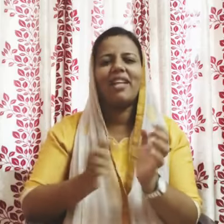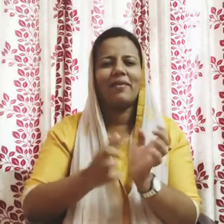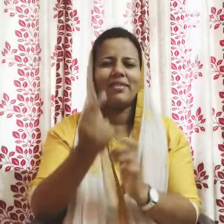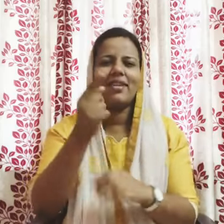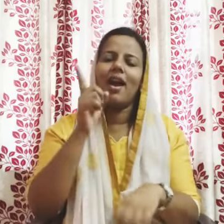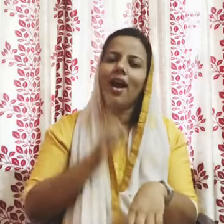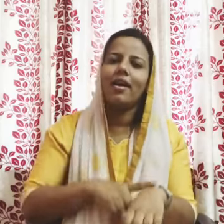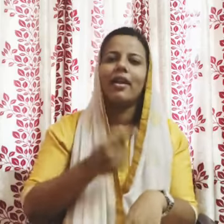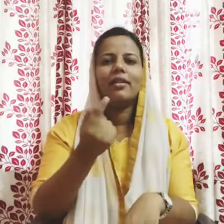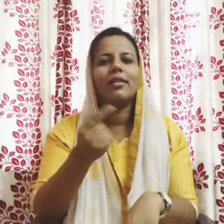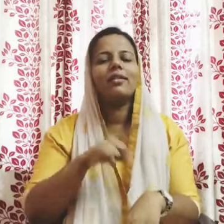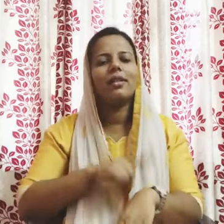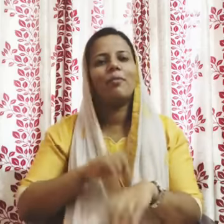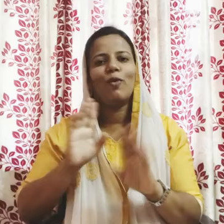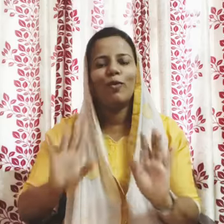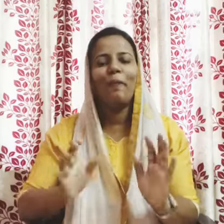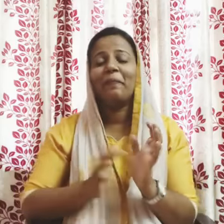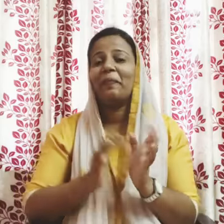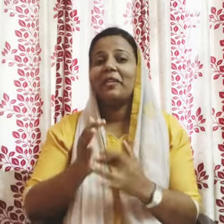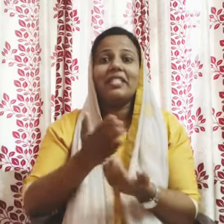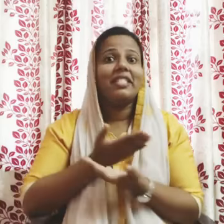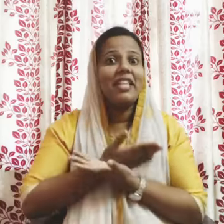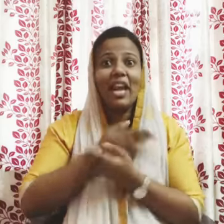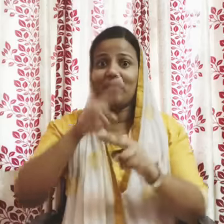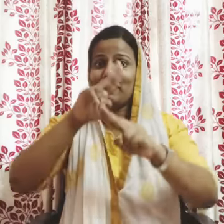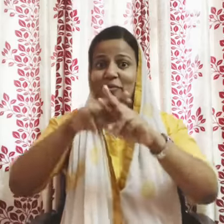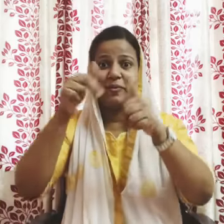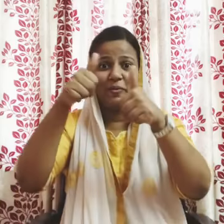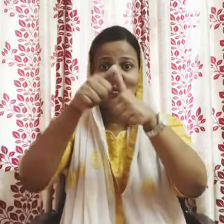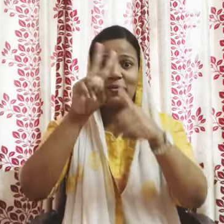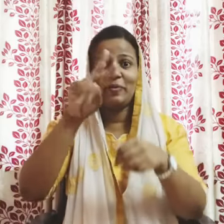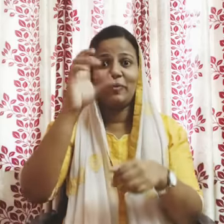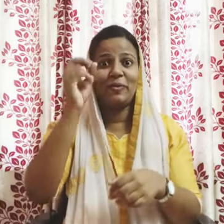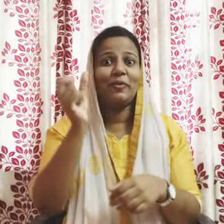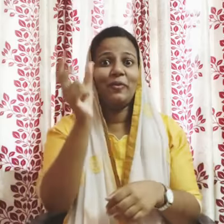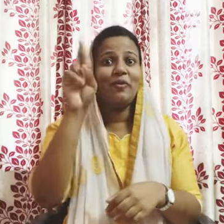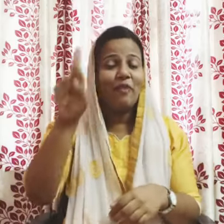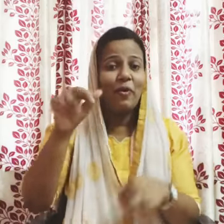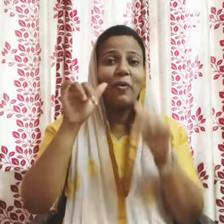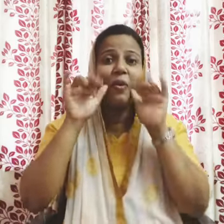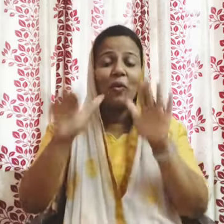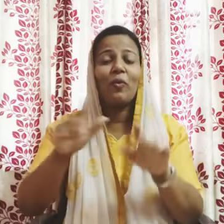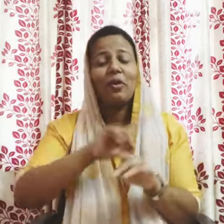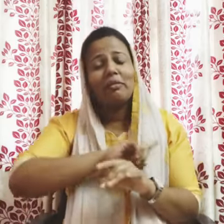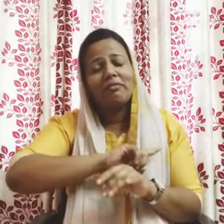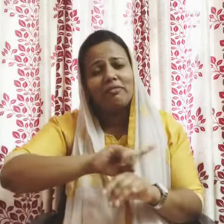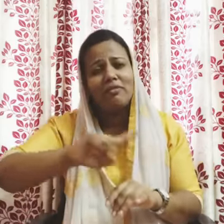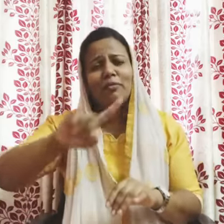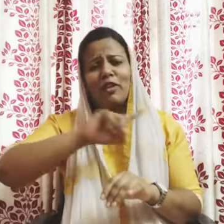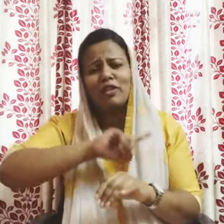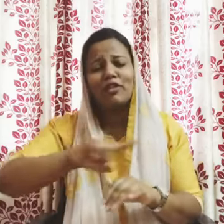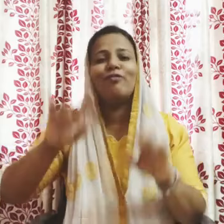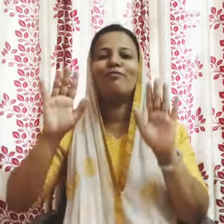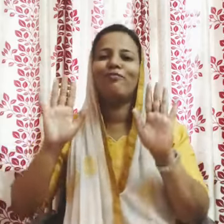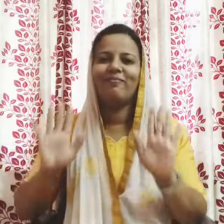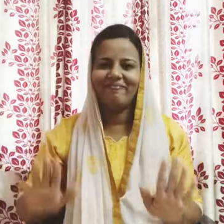പക്ഷേ അവന്റെ സ്നേഹമോ അവന്റെ ഫേവറോ അവന്റെ അനുഗ്രഹമോ ഇന്നും എന്നേക്കുമുള്ളതാണ്. പ്രിയപ്പെട്ടവരെ,